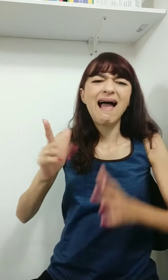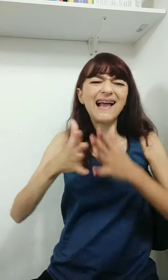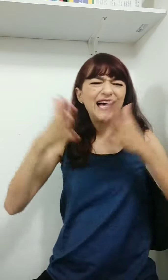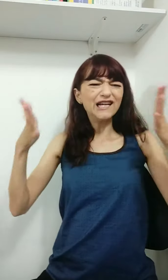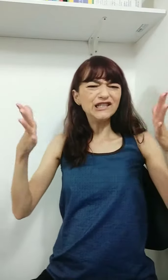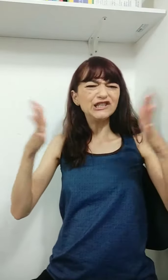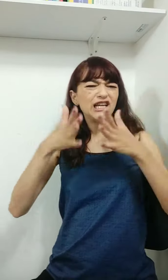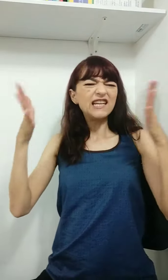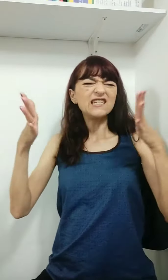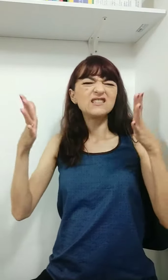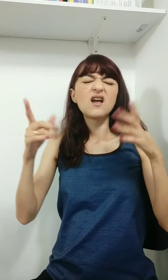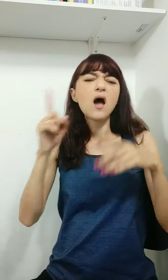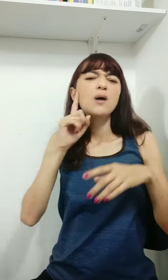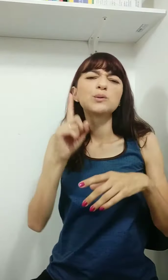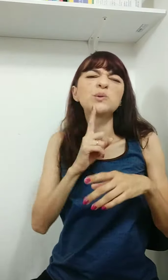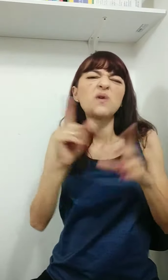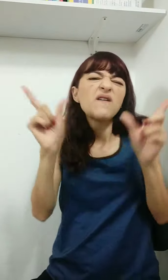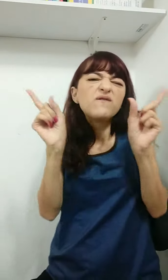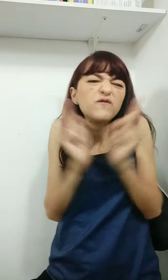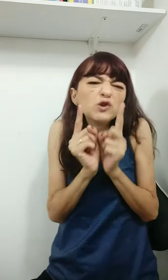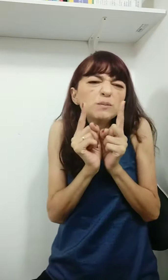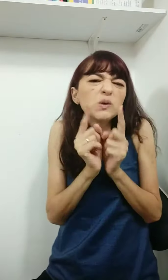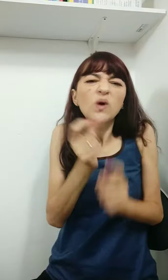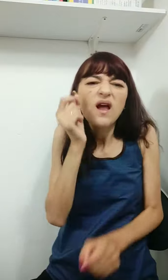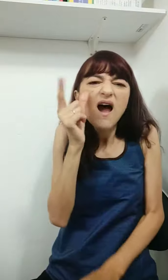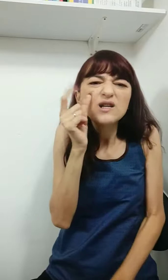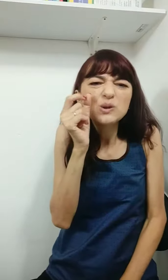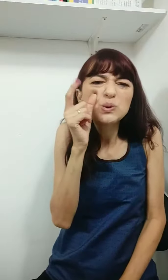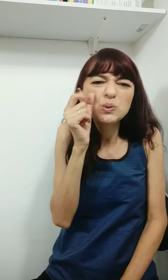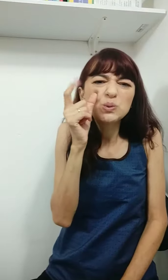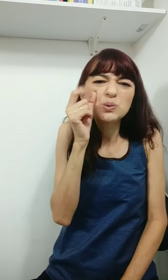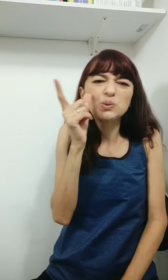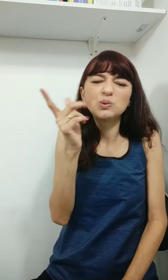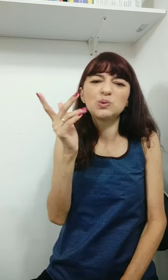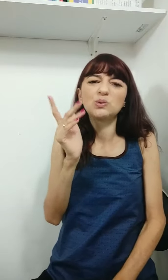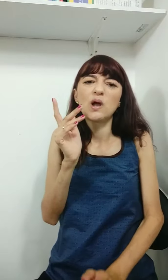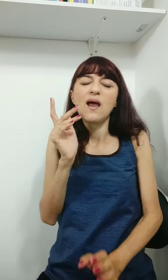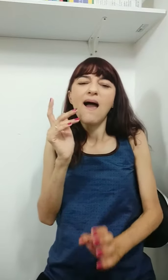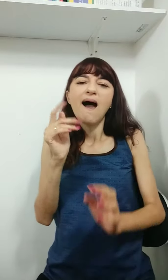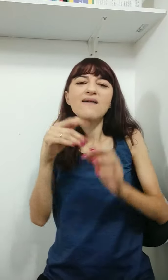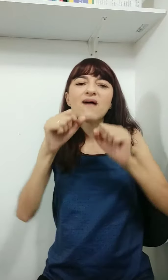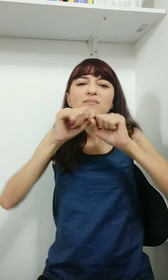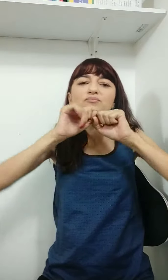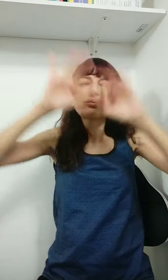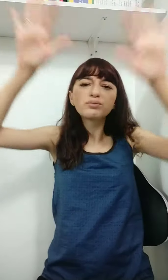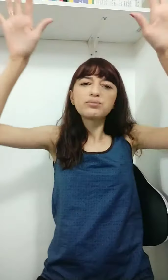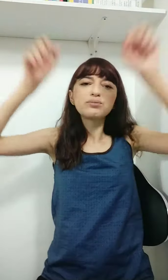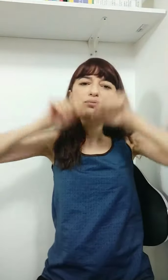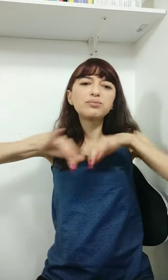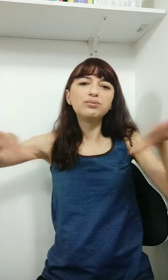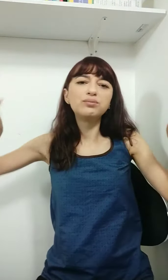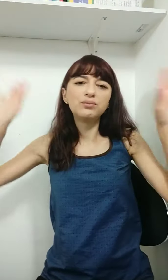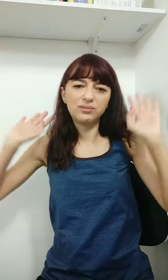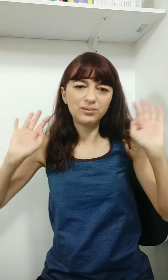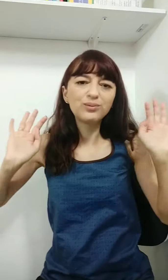Né? Ah, não, esse sinal de azul é muito grande, né? Vamos resumir, vamos fazer só assim. a comunidade surda acabou fazendo essa